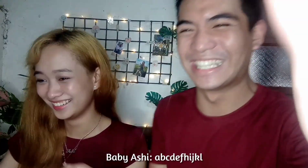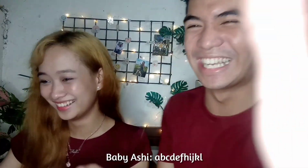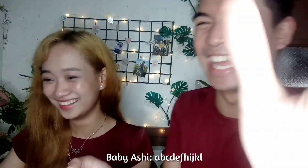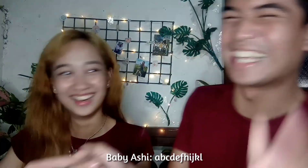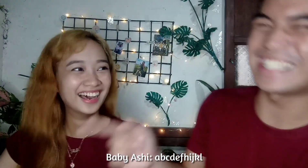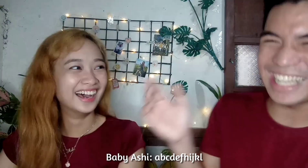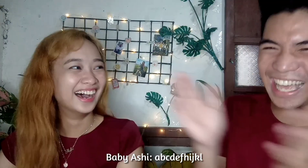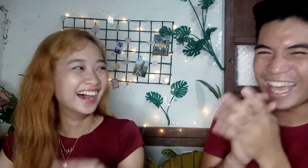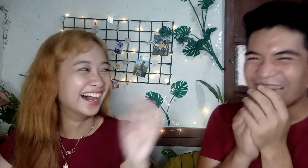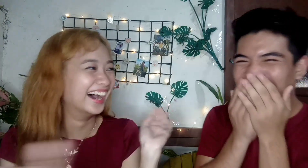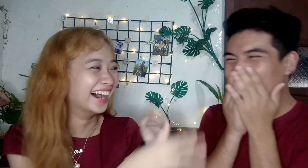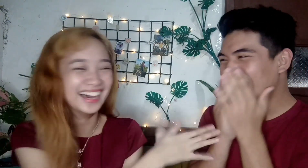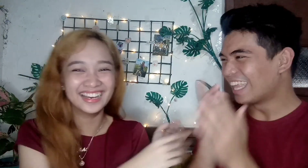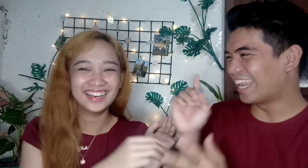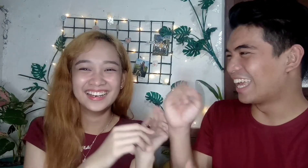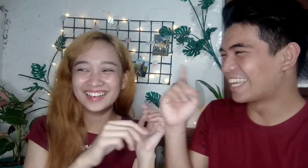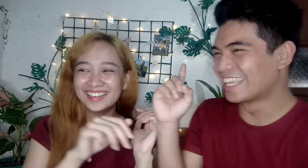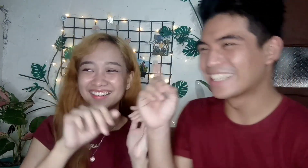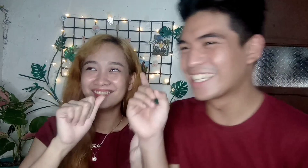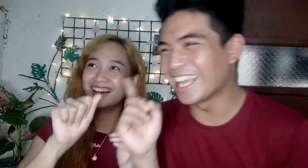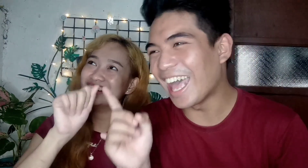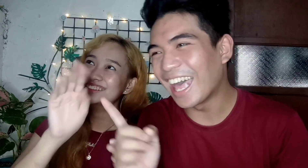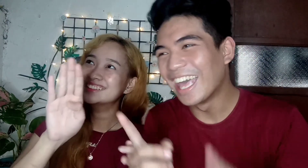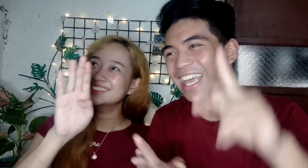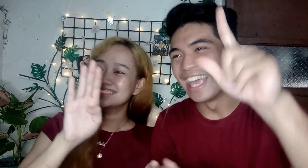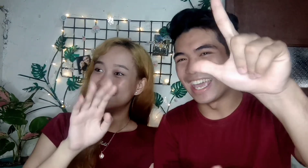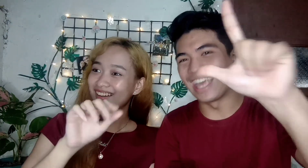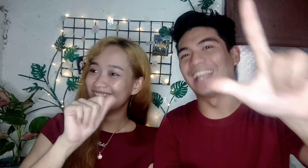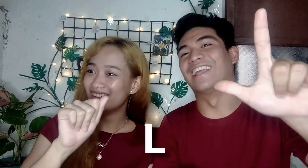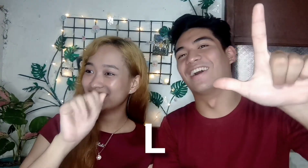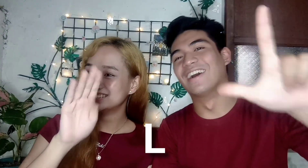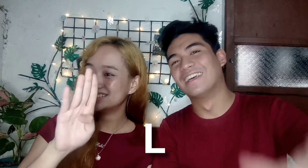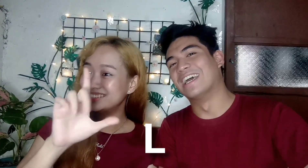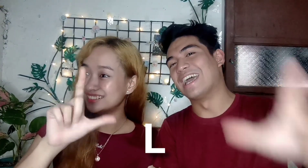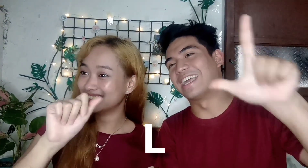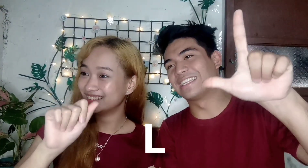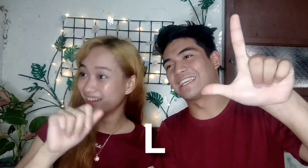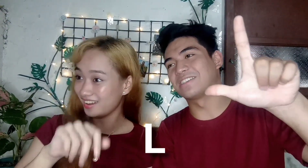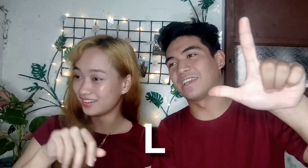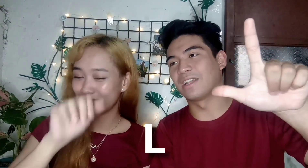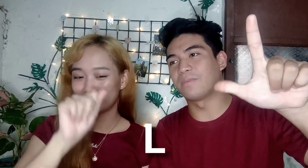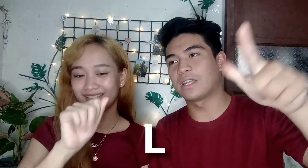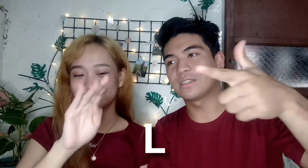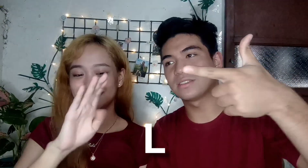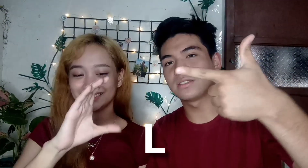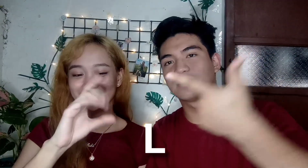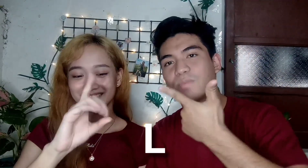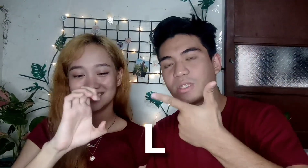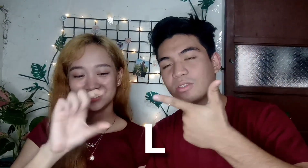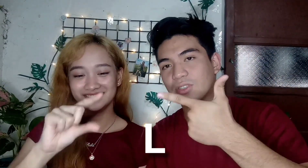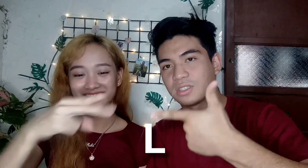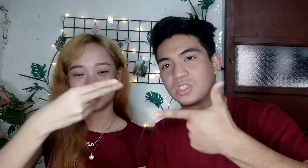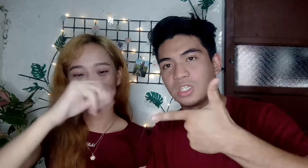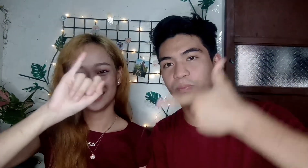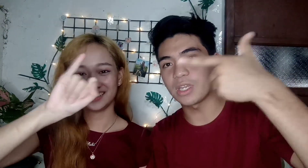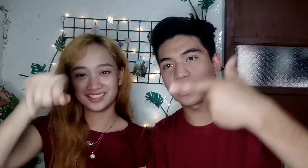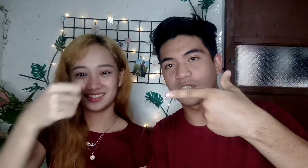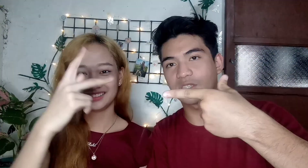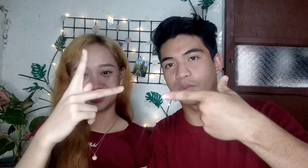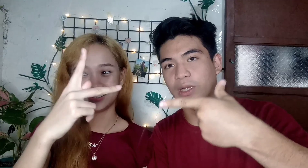Nag-ABCD, guys. Eh. Lagot ka. Eh, ano. Ayan, guys, L. Parang pwede nyo siya G. Pagka G kasi pag